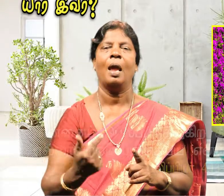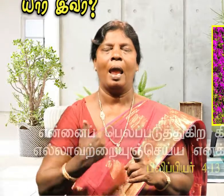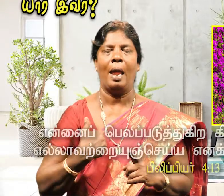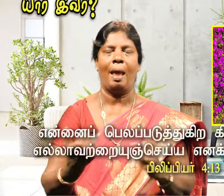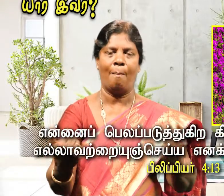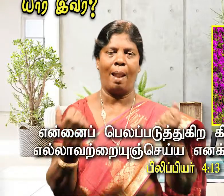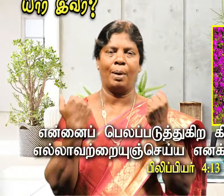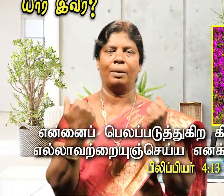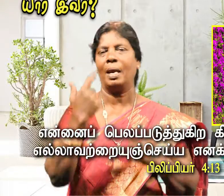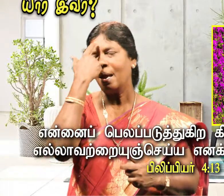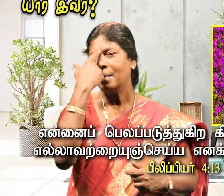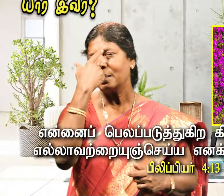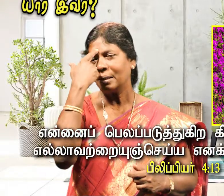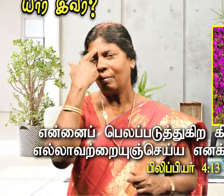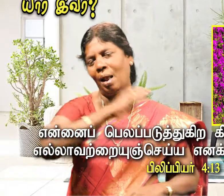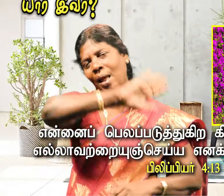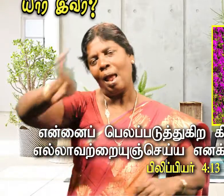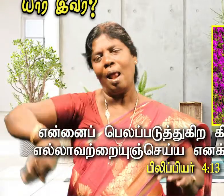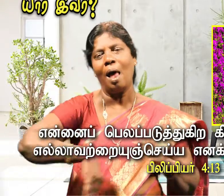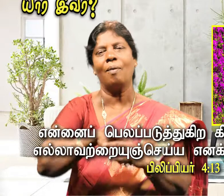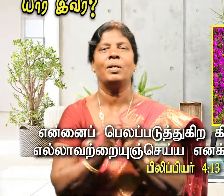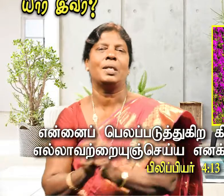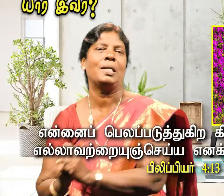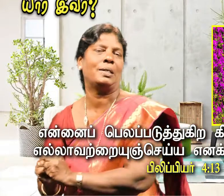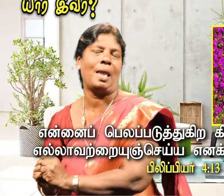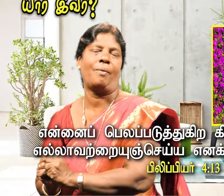சொல்லுகிறார், என்னை பலப்படுத்துகிற கிறிஸ்துவினாலே